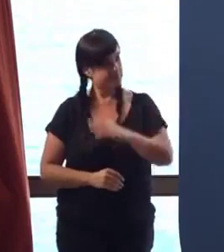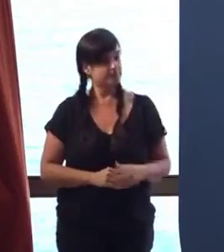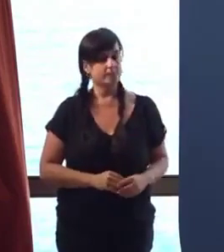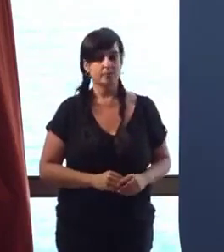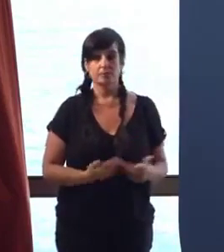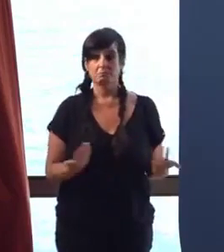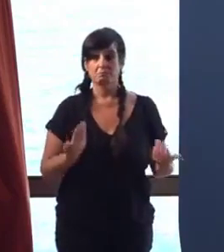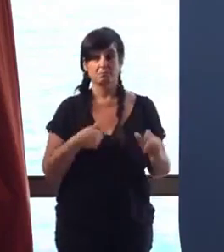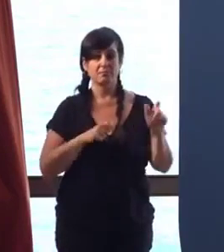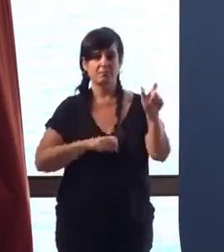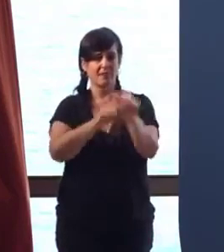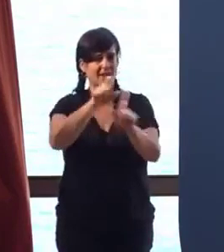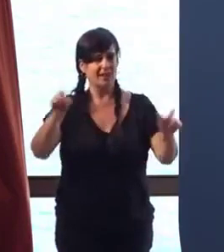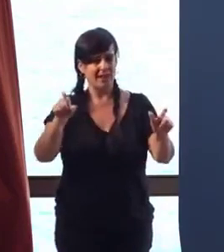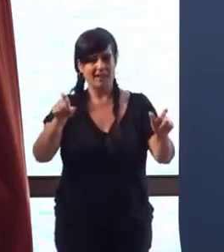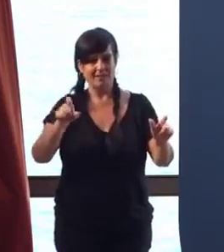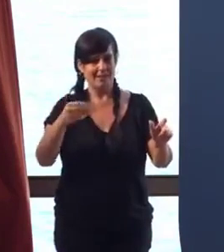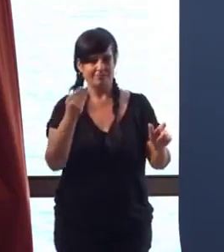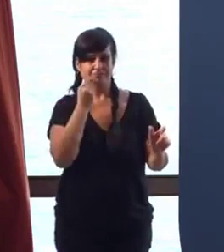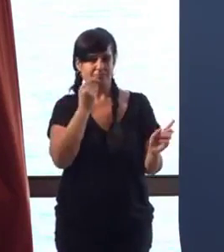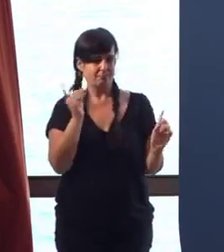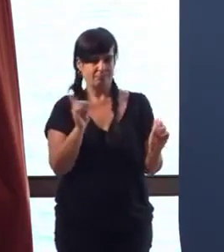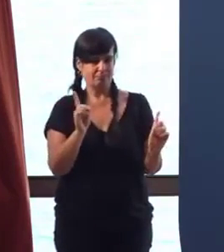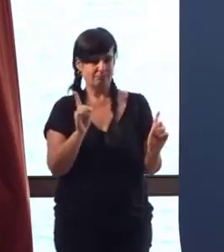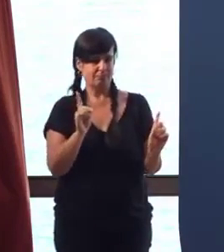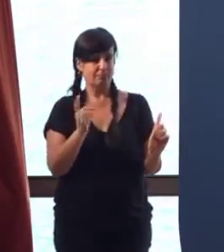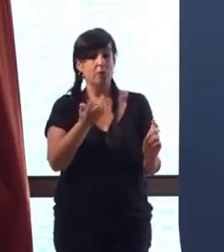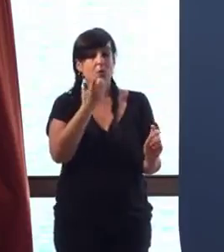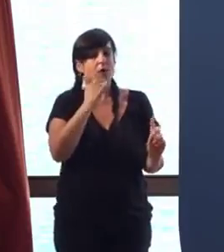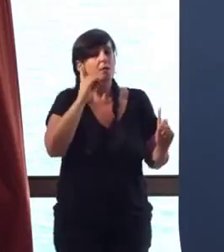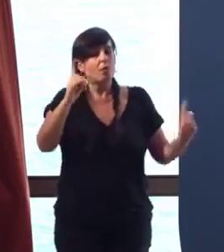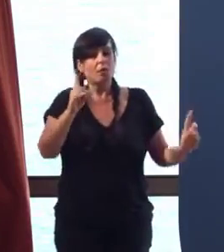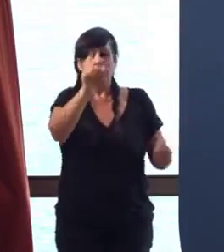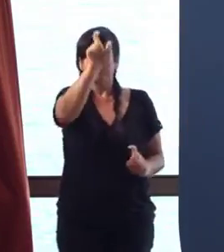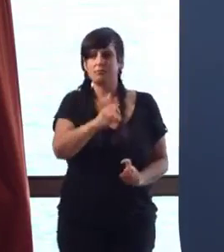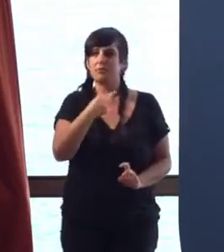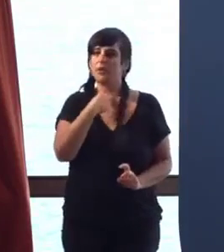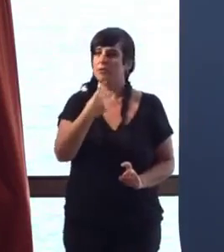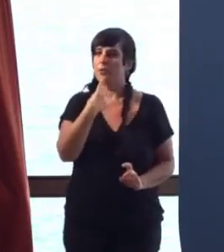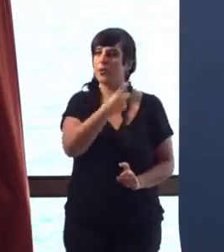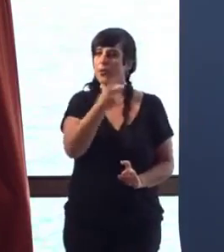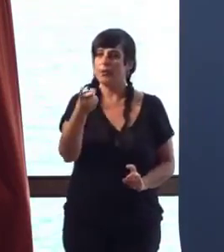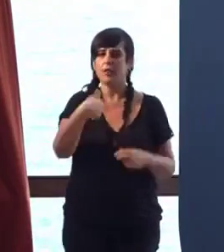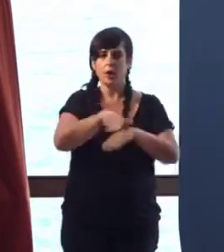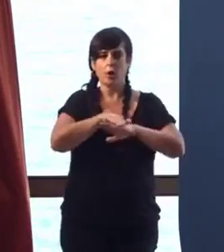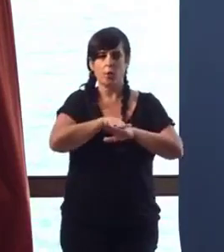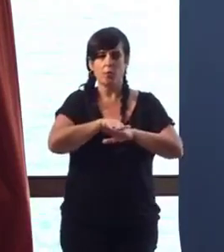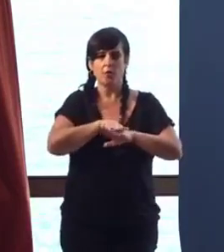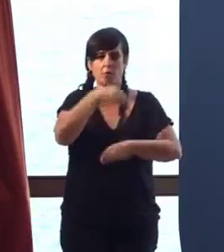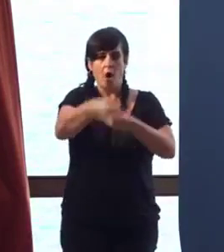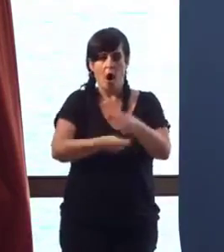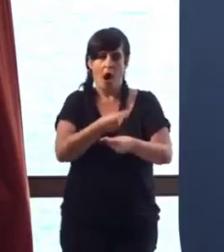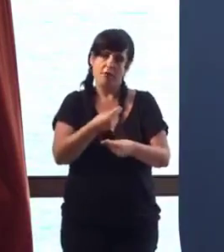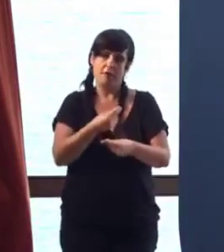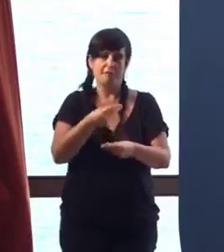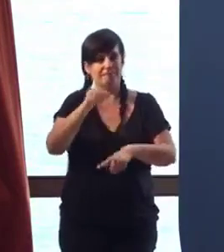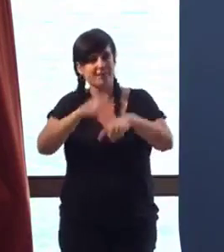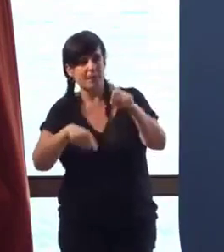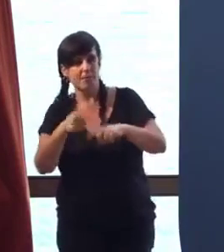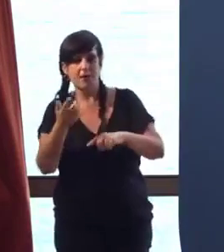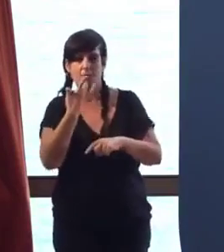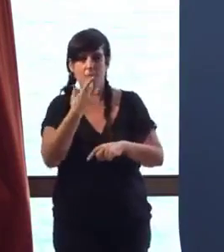La gente no es estúpida. Y cuando alguien dice que se puede formar un gobierno con aquellos que votan a favor de la investidura del Partido Popular, con